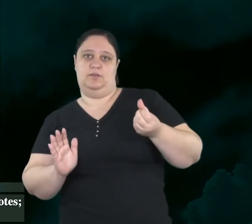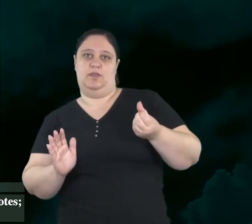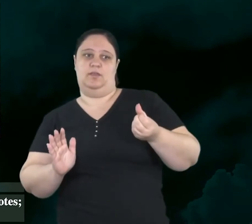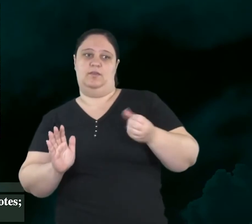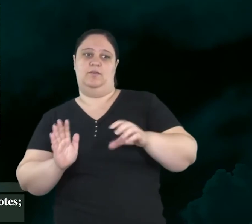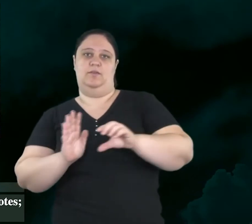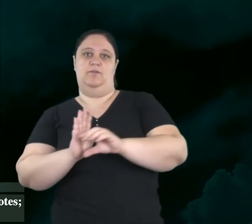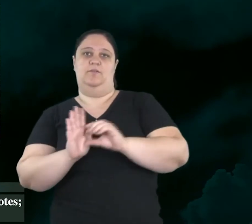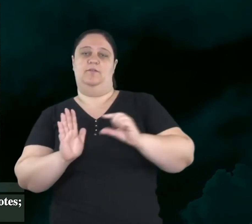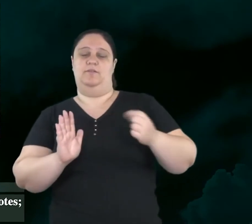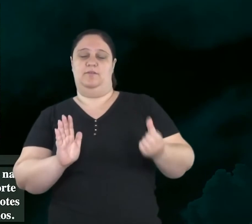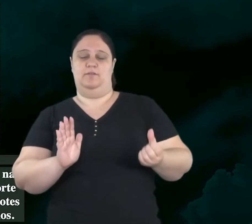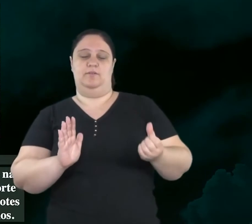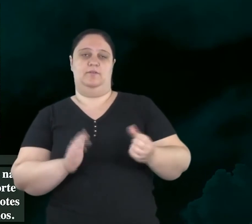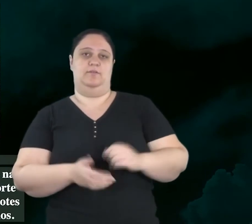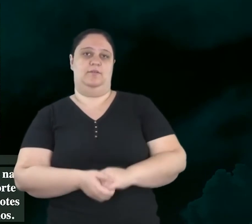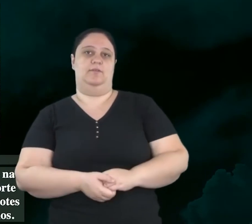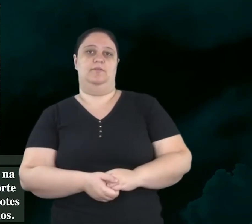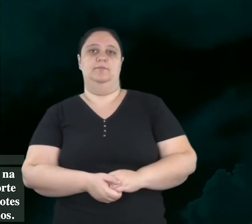26.